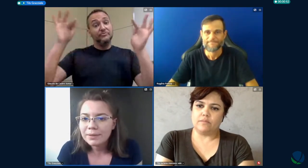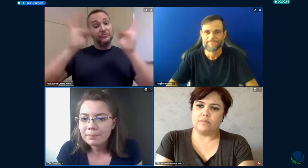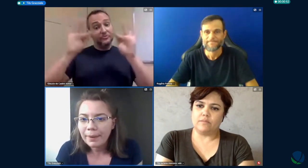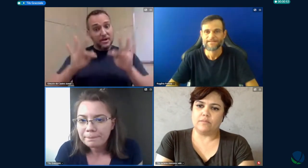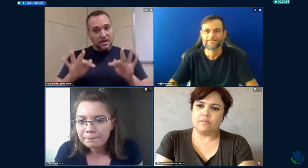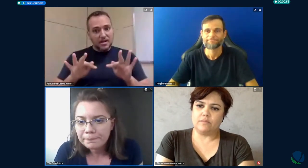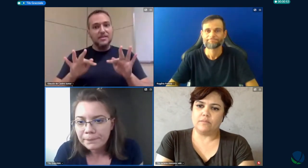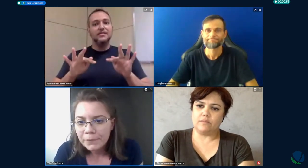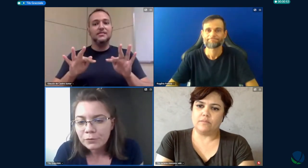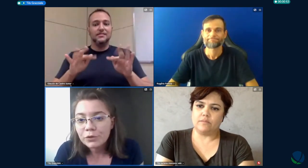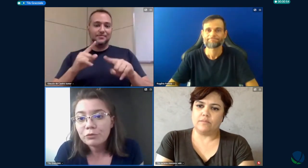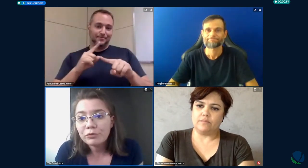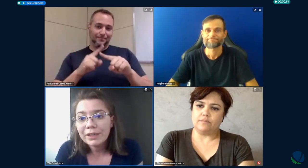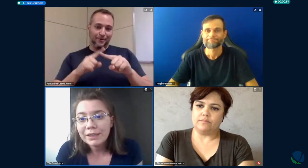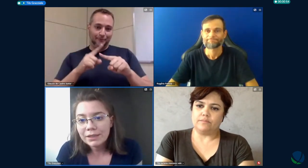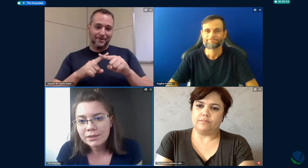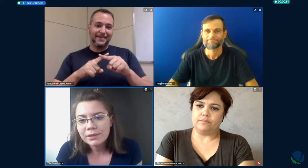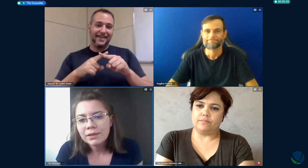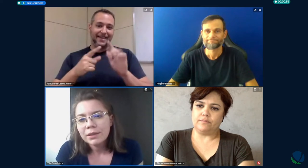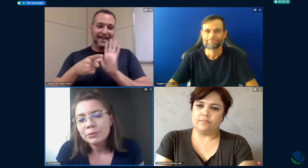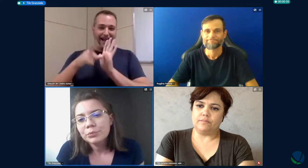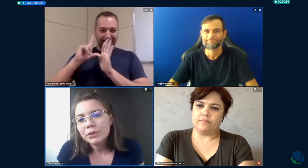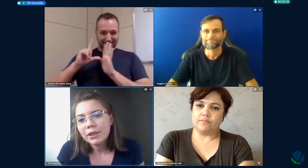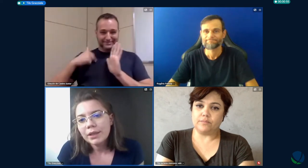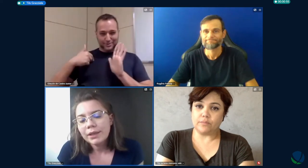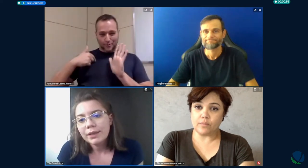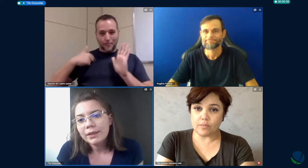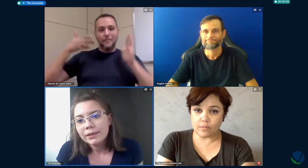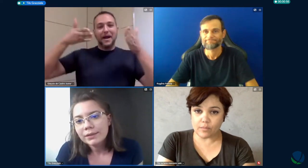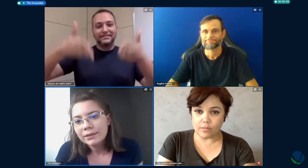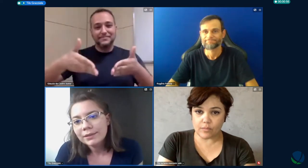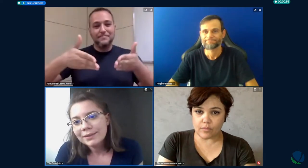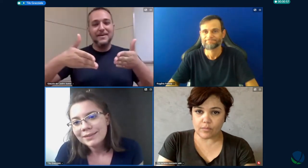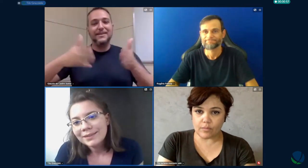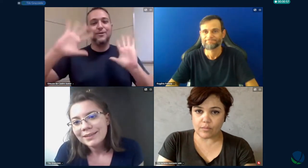de participar. Fico feliz porque